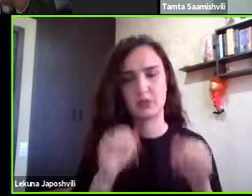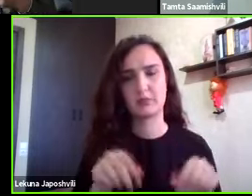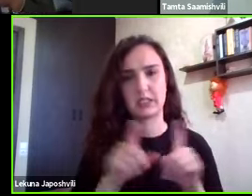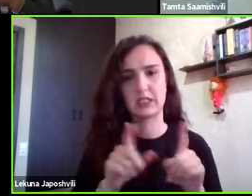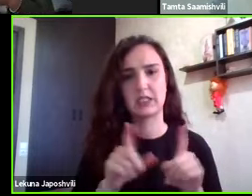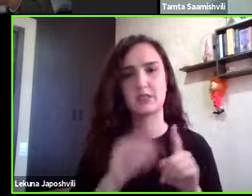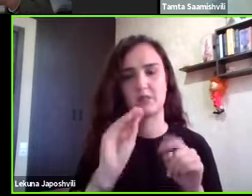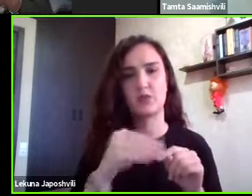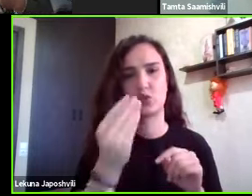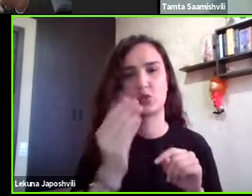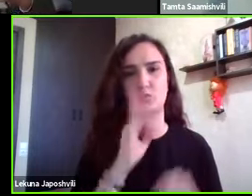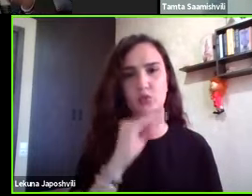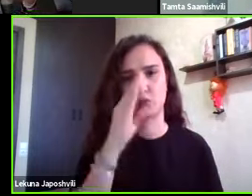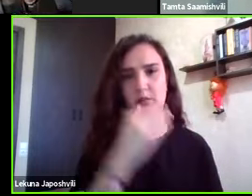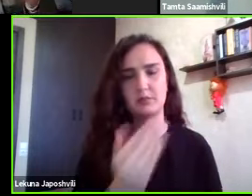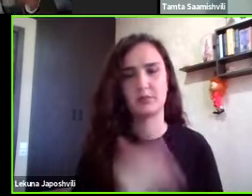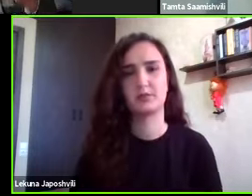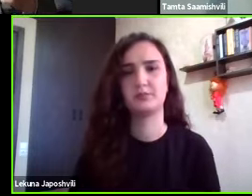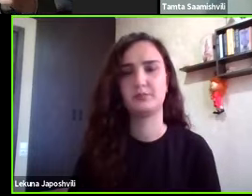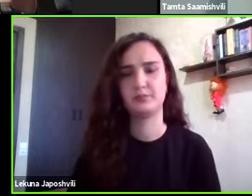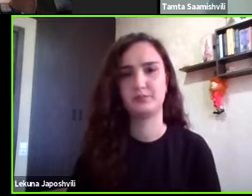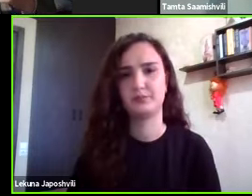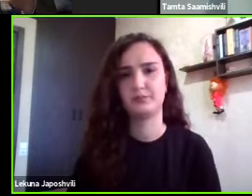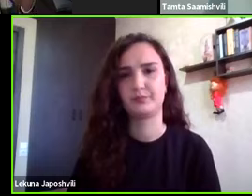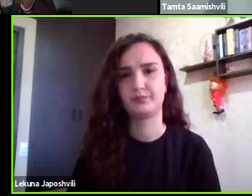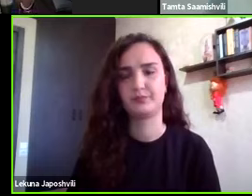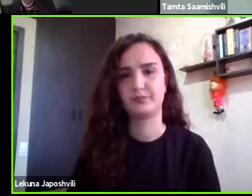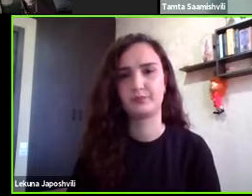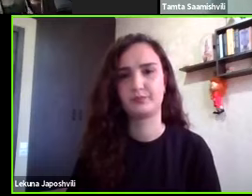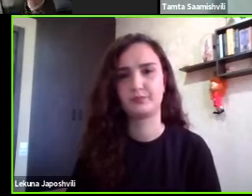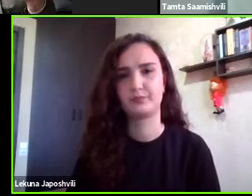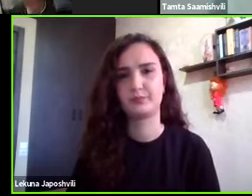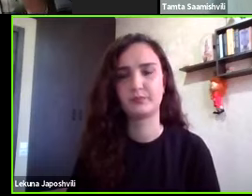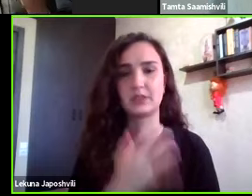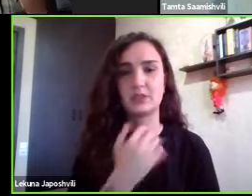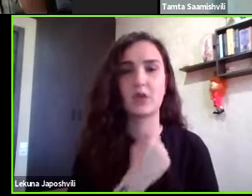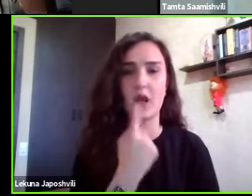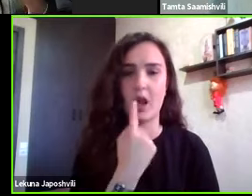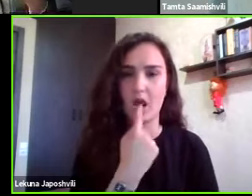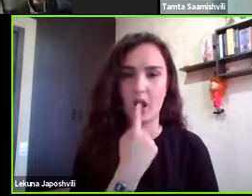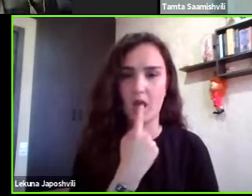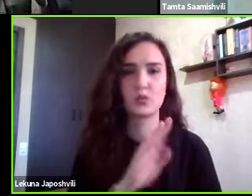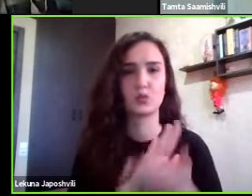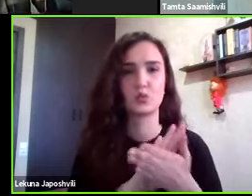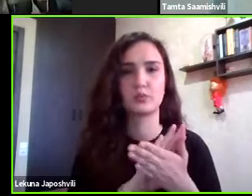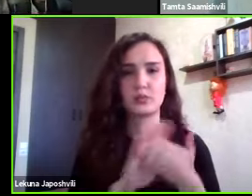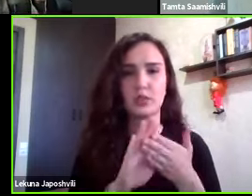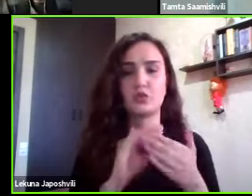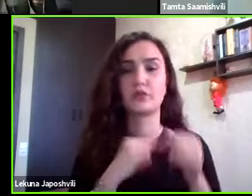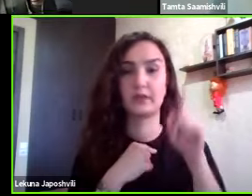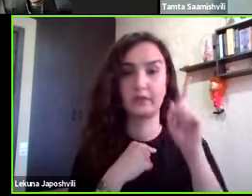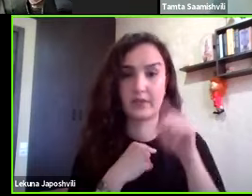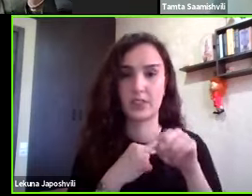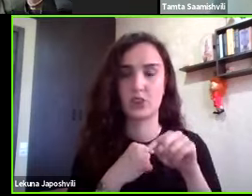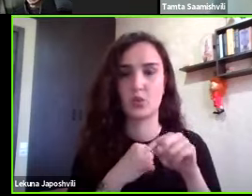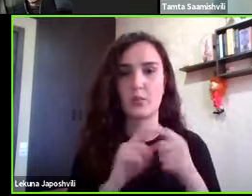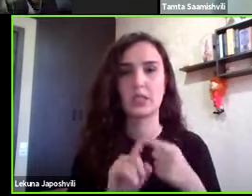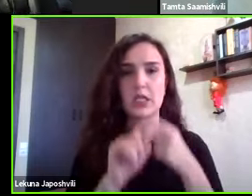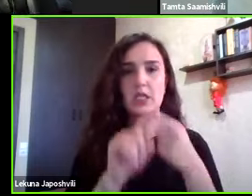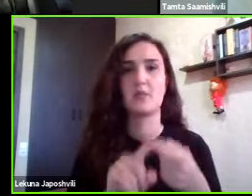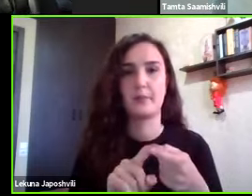რეცეპტიც მივაწოდო მშობლებს, ხო? დიდი მნიშვნელობა აქვს პირის ღრუს ჰიგიენას. ახლა ჩვენ ვიცით, რომ გადადება